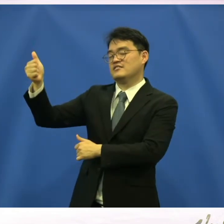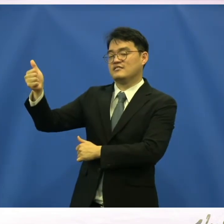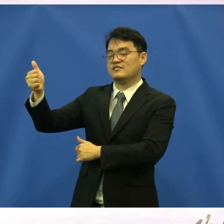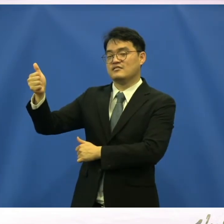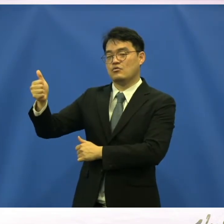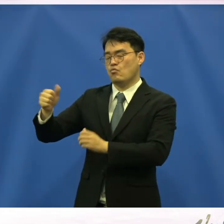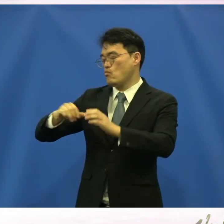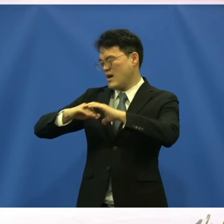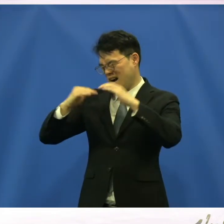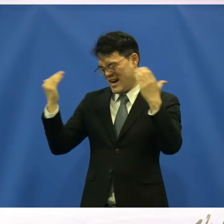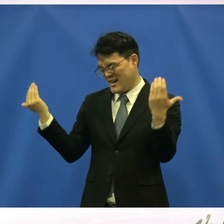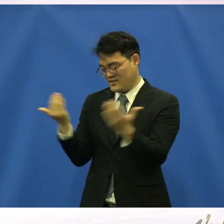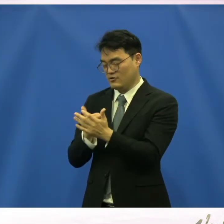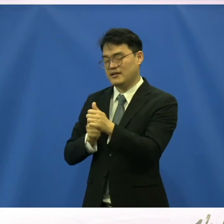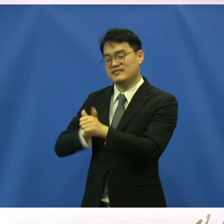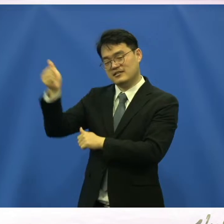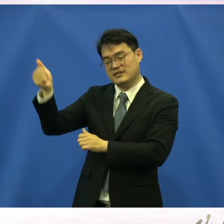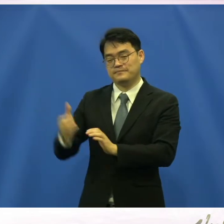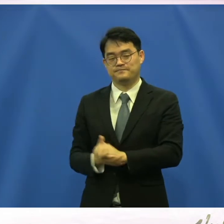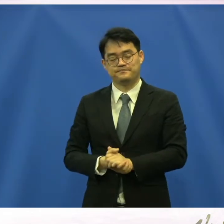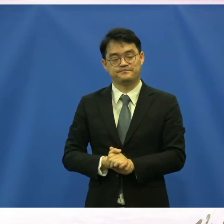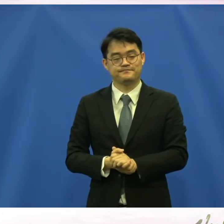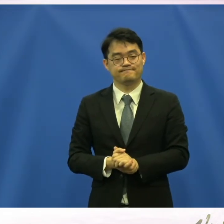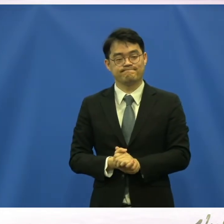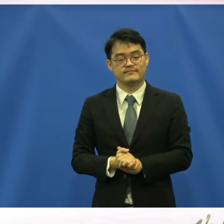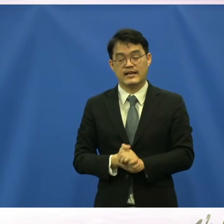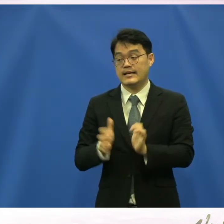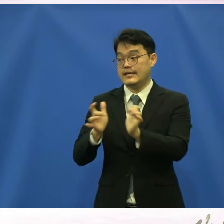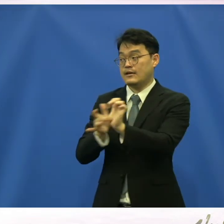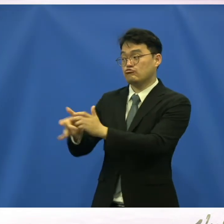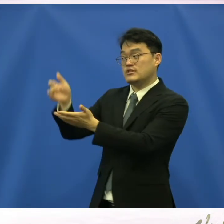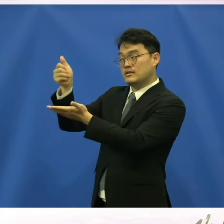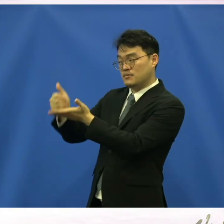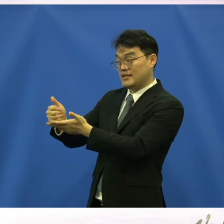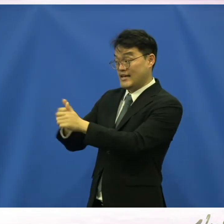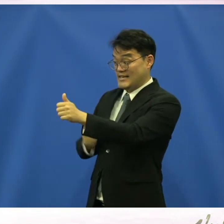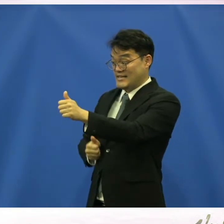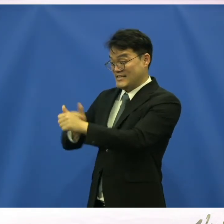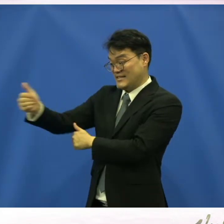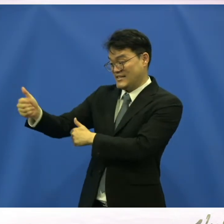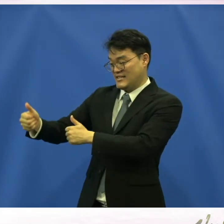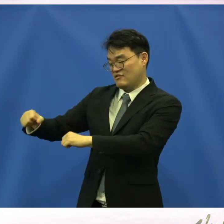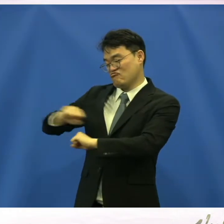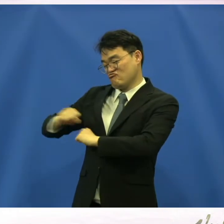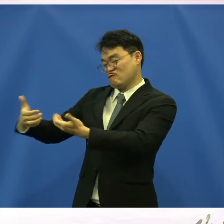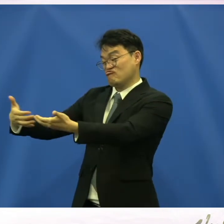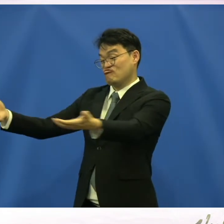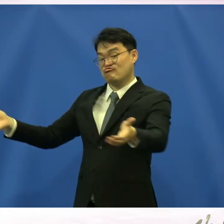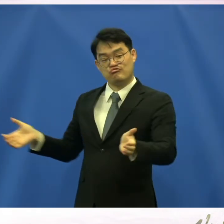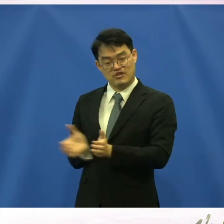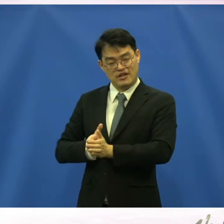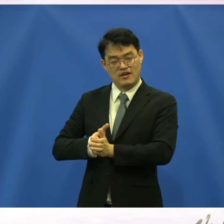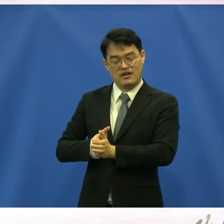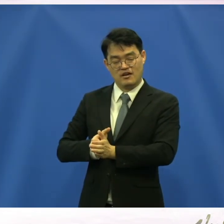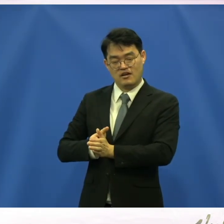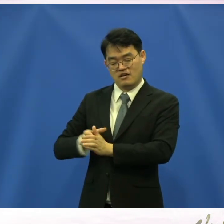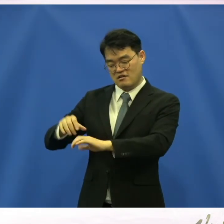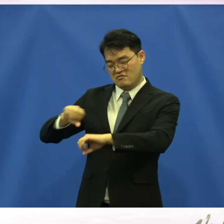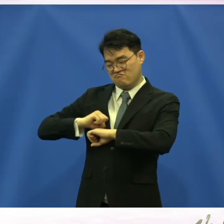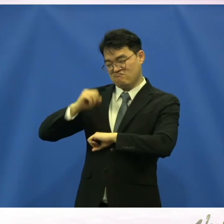우리가 믿는 십자가 예수는 승리를 거둔 부대의 총사령관이 되십니다. 그리스도는 모든 악과 죽음과